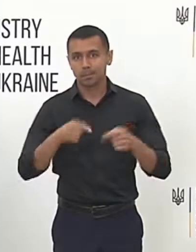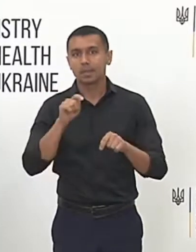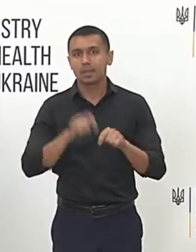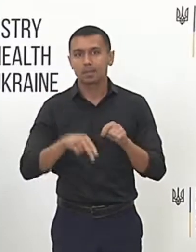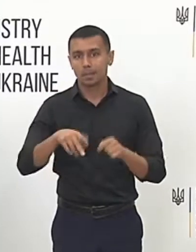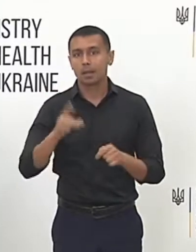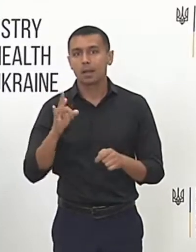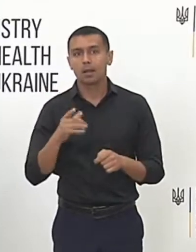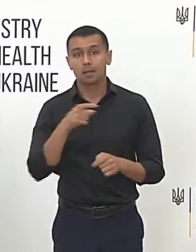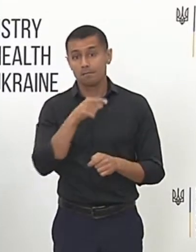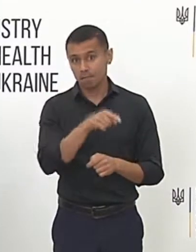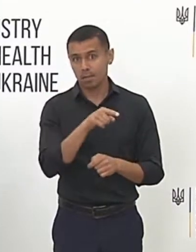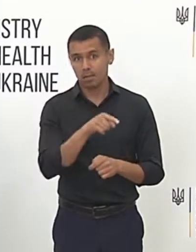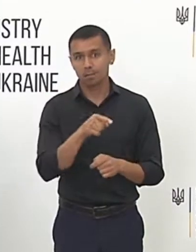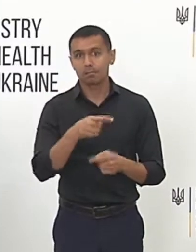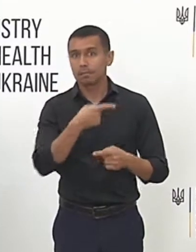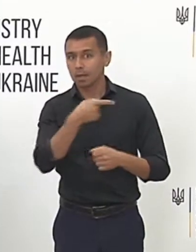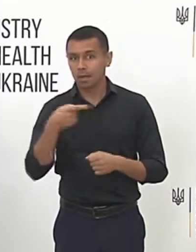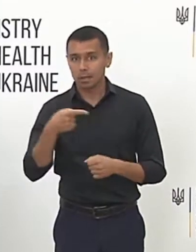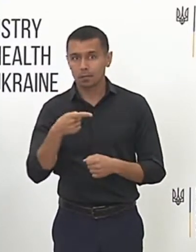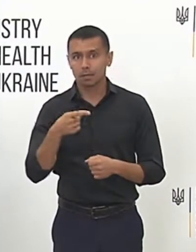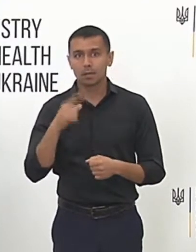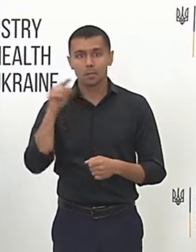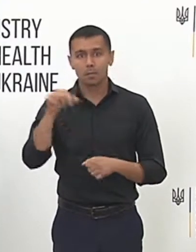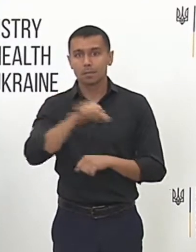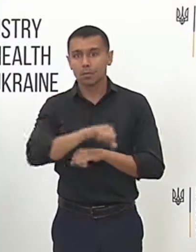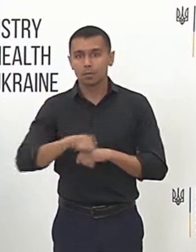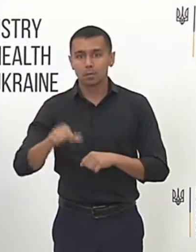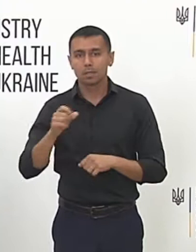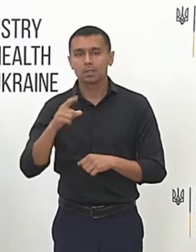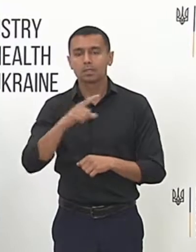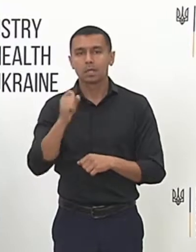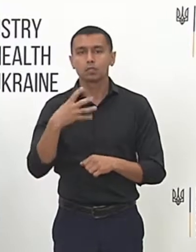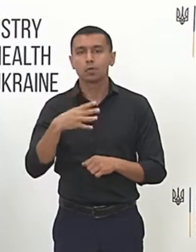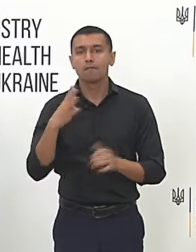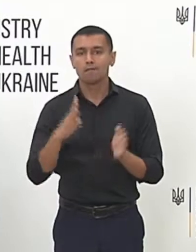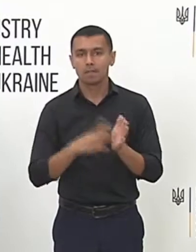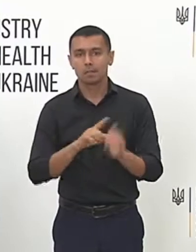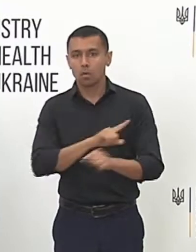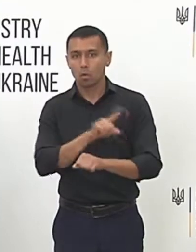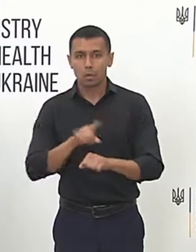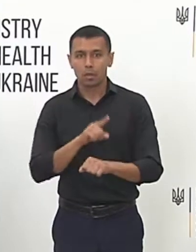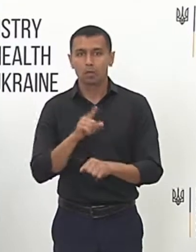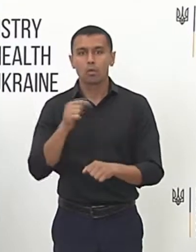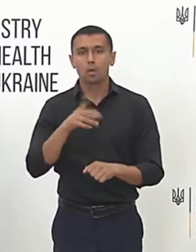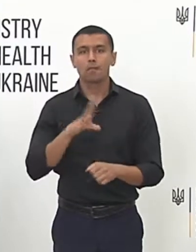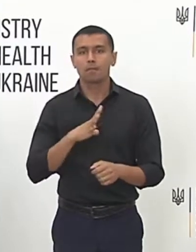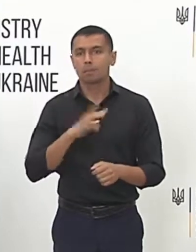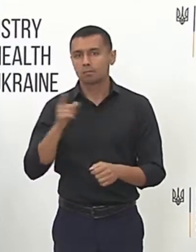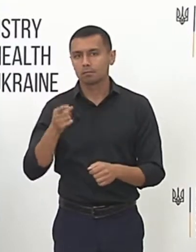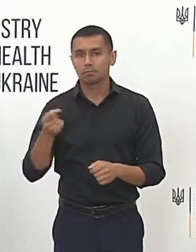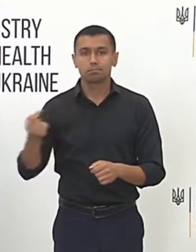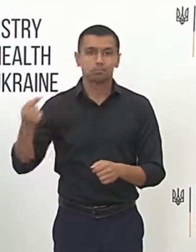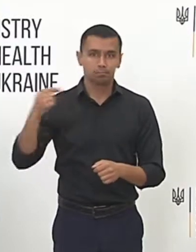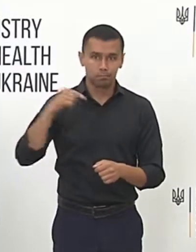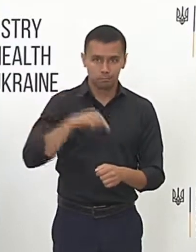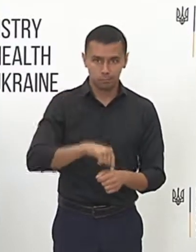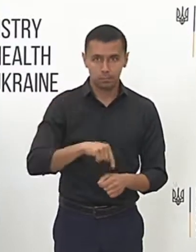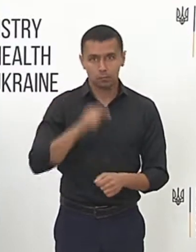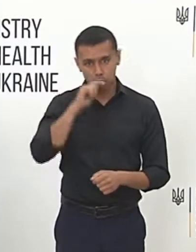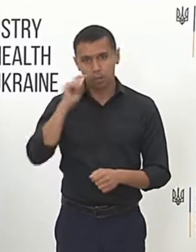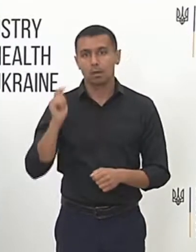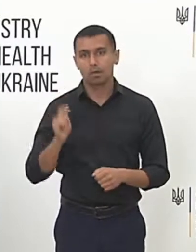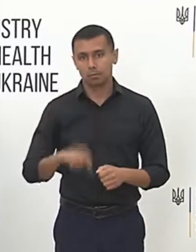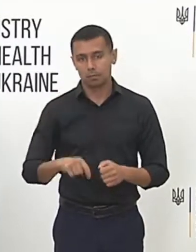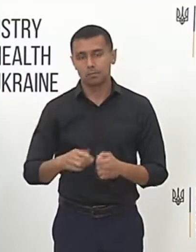ПЛР і він негативний за кордоном за 48 годин до того, як він перетинув